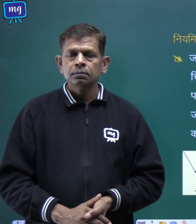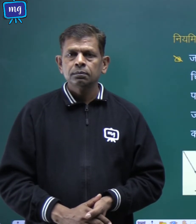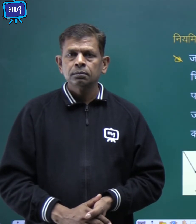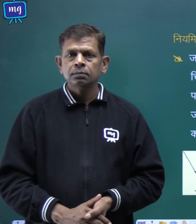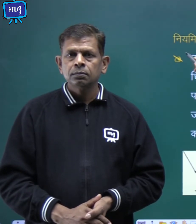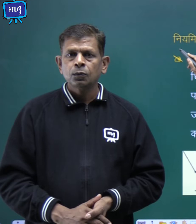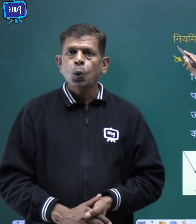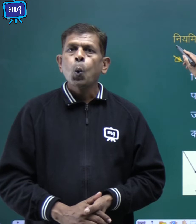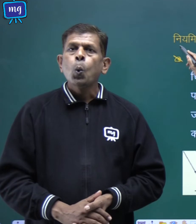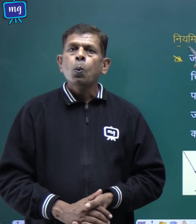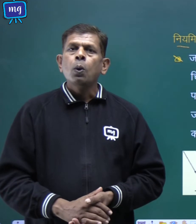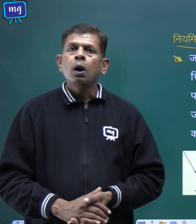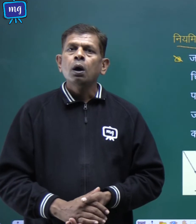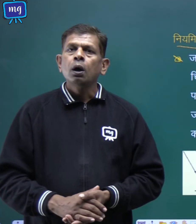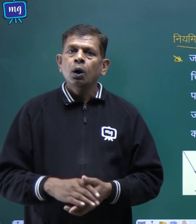नियमित परावर्तन